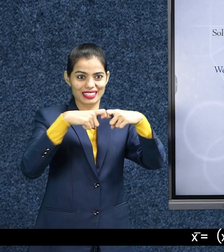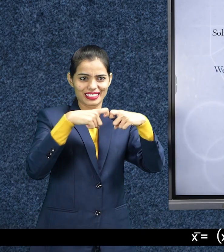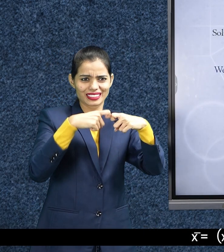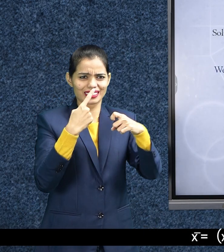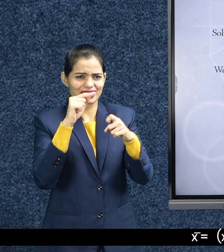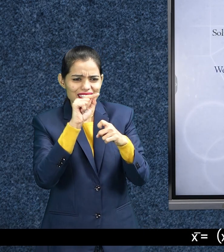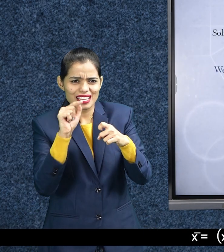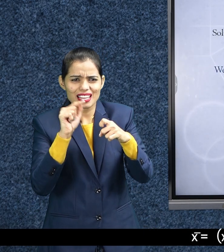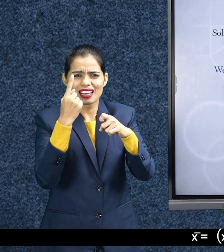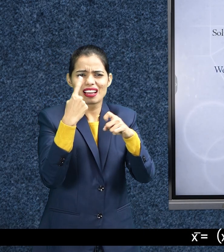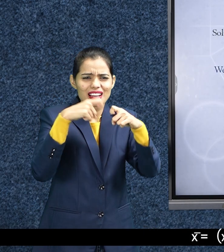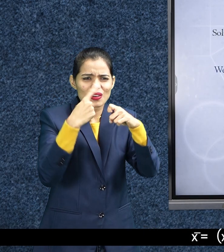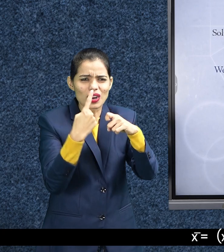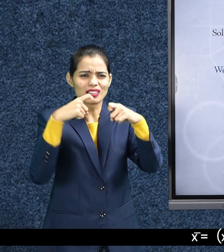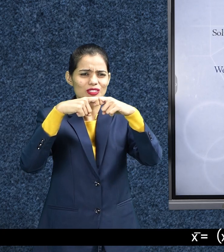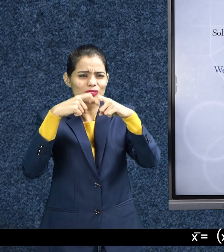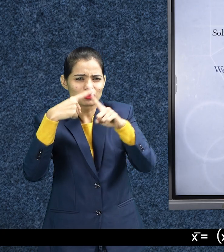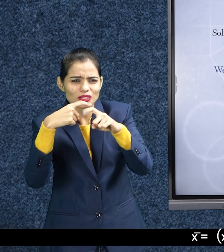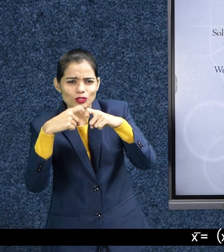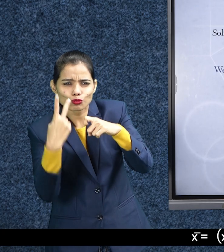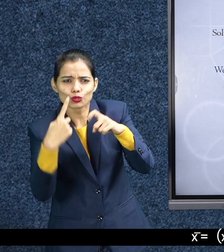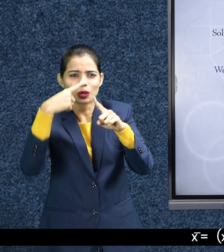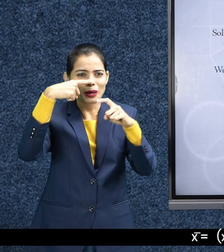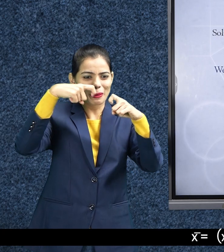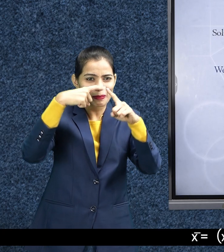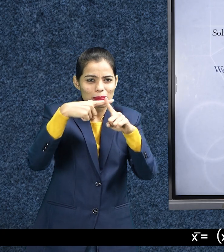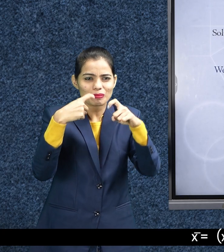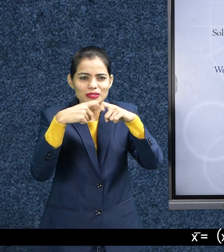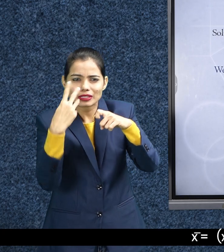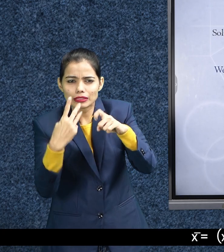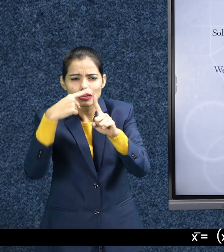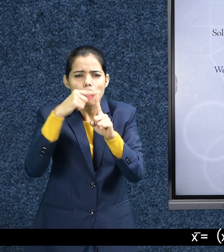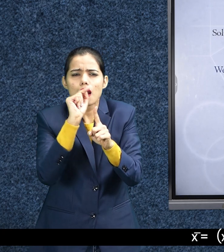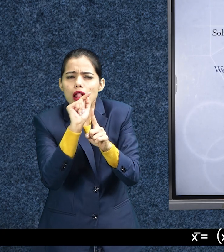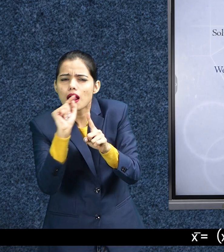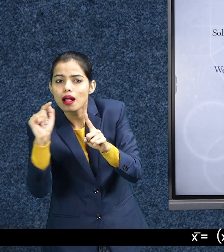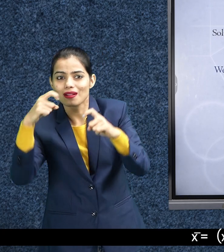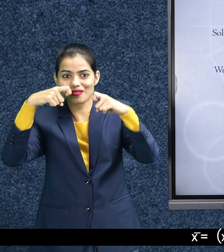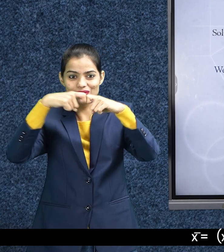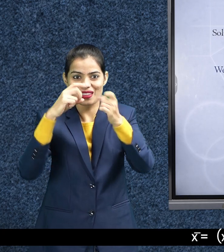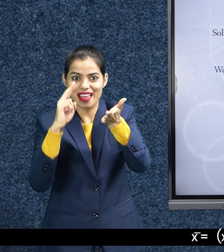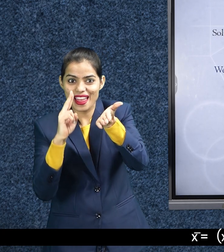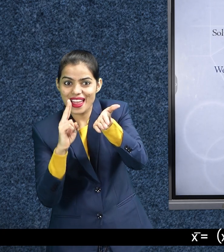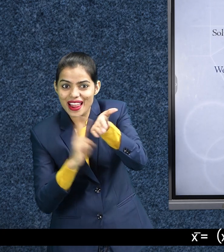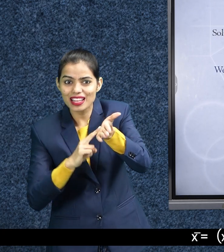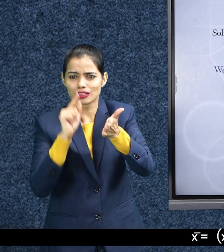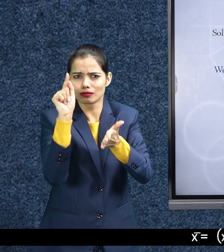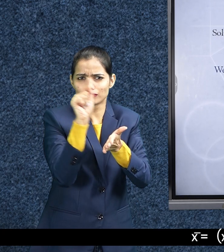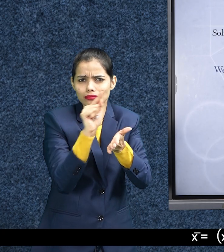x इज इक्वल्स टू x1 प्लस x2 प्लस x3 प्लस कमा प्लस xn